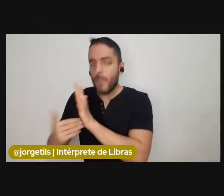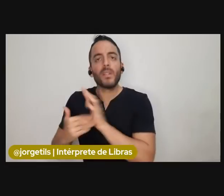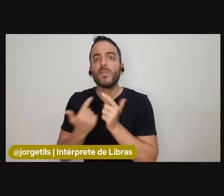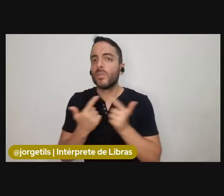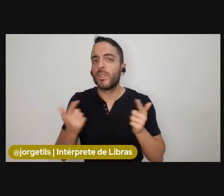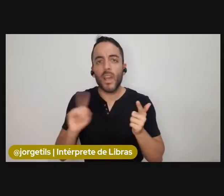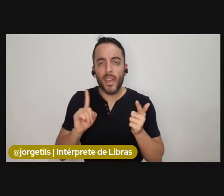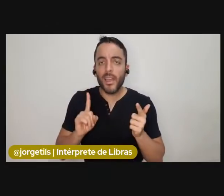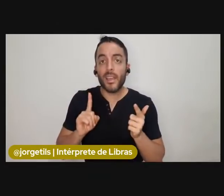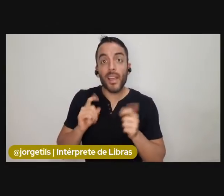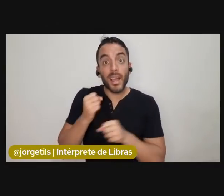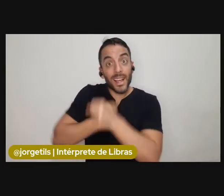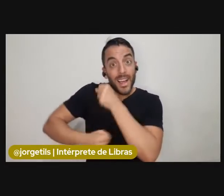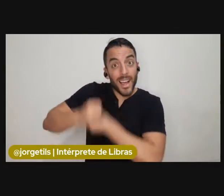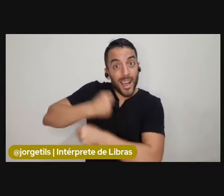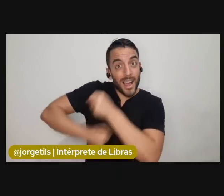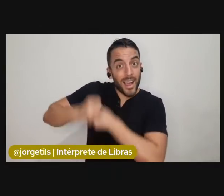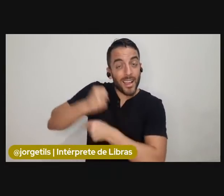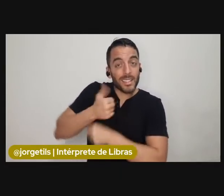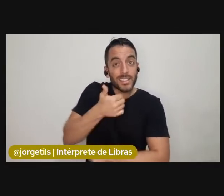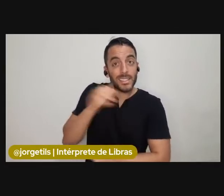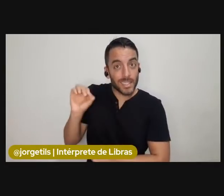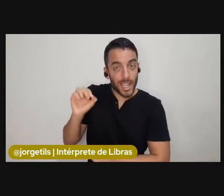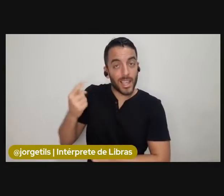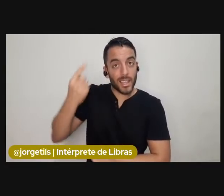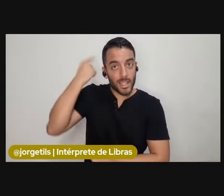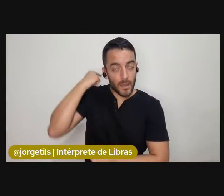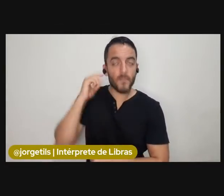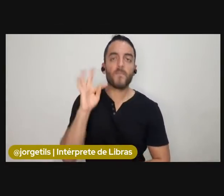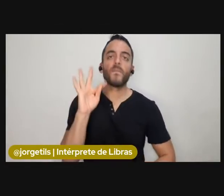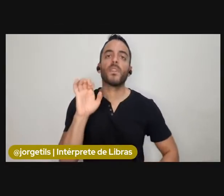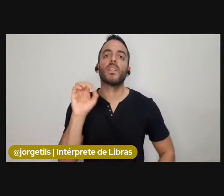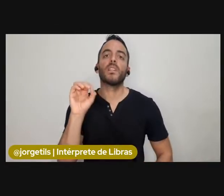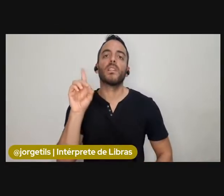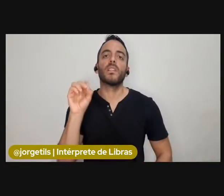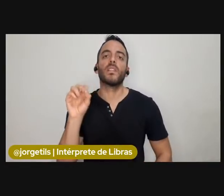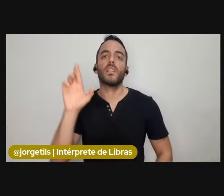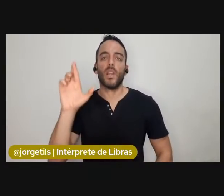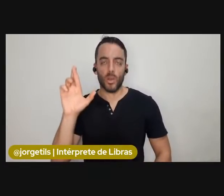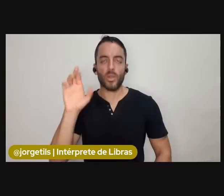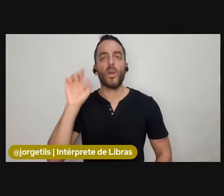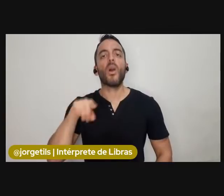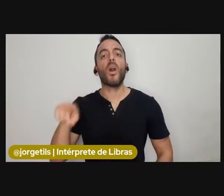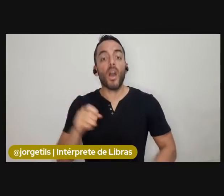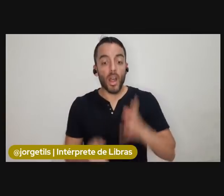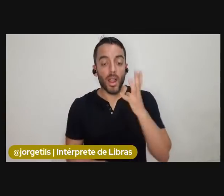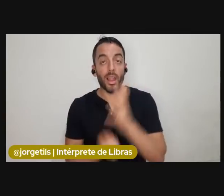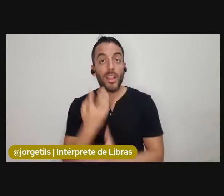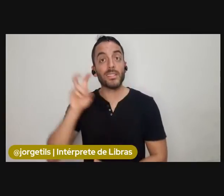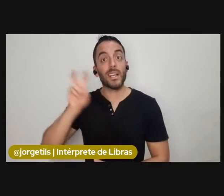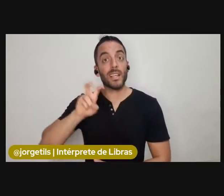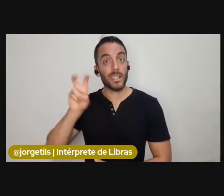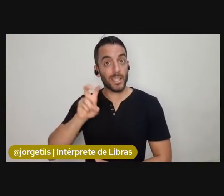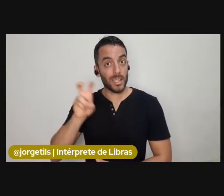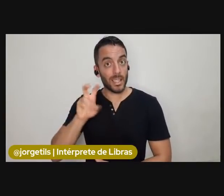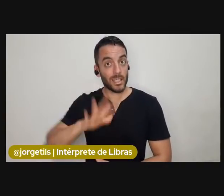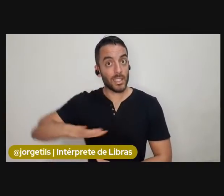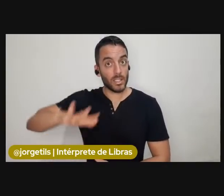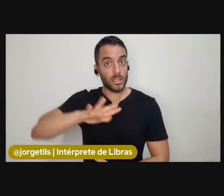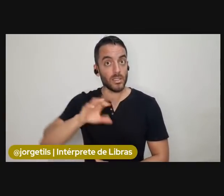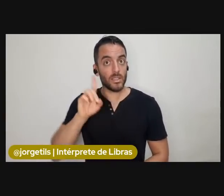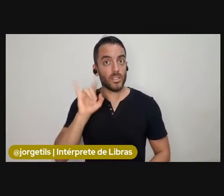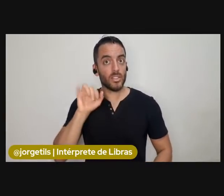1921, Theodor Kaluza lança a quinta dimensão. Ele desconstrói essa nossa visão